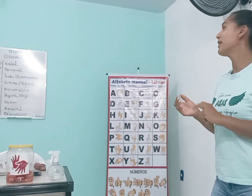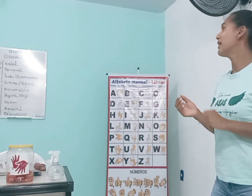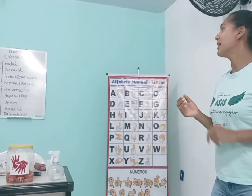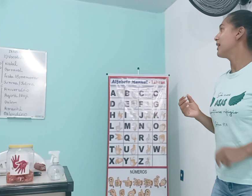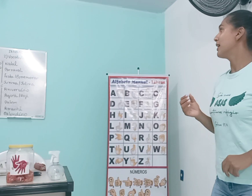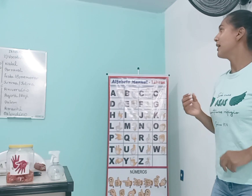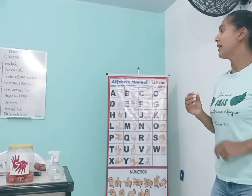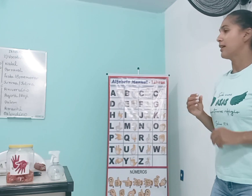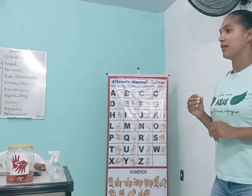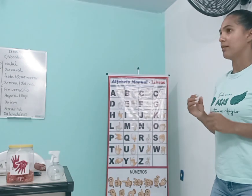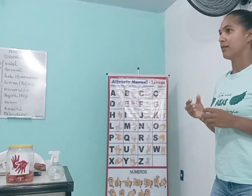Isso. Natal.